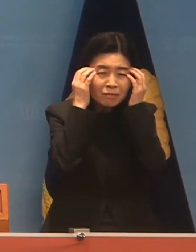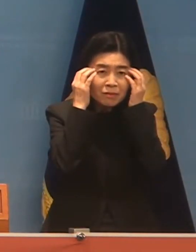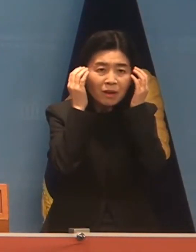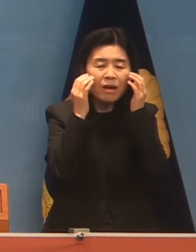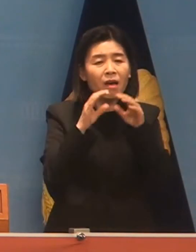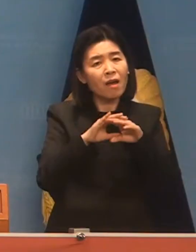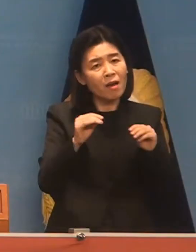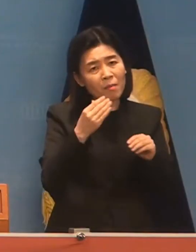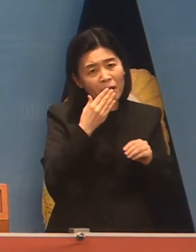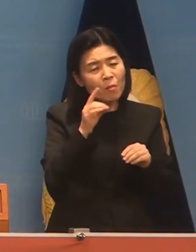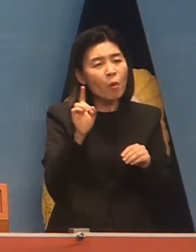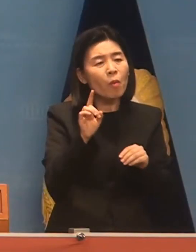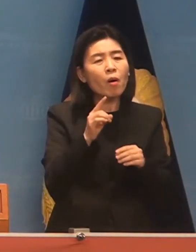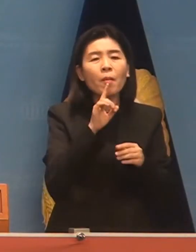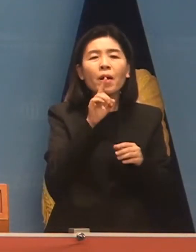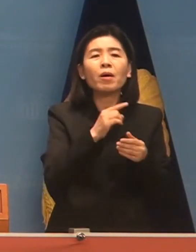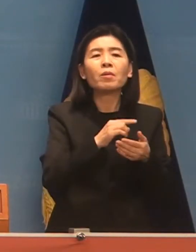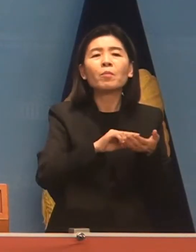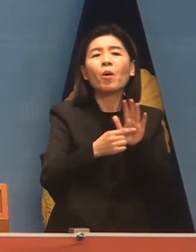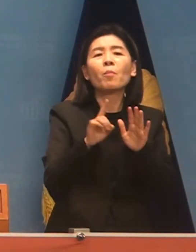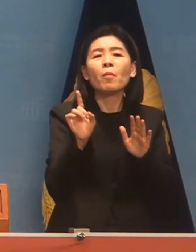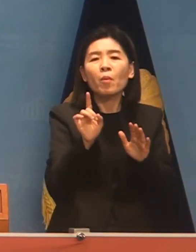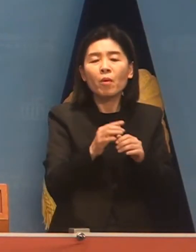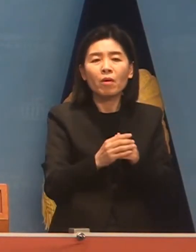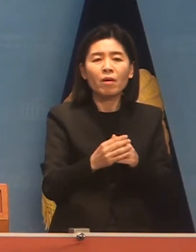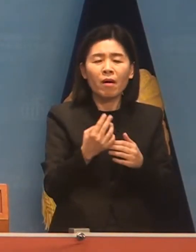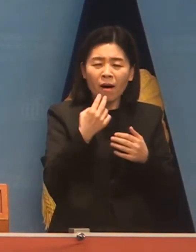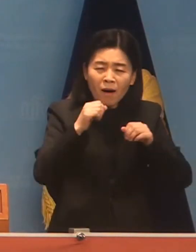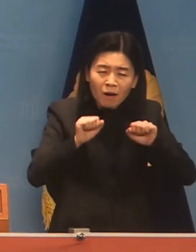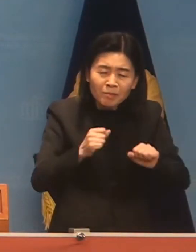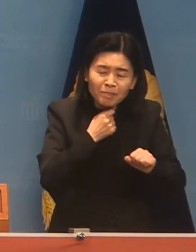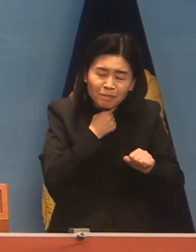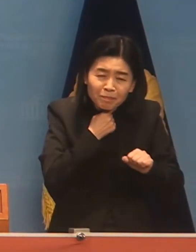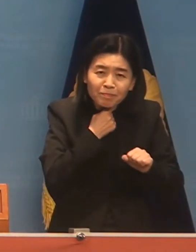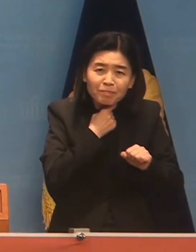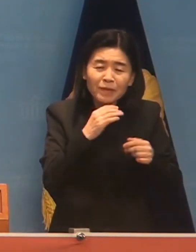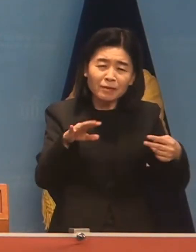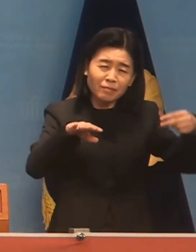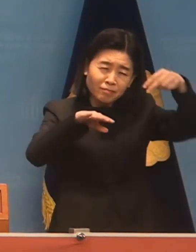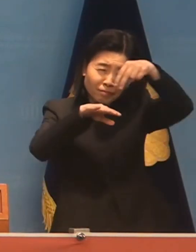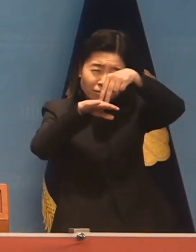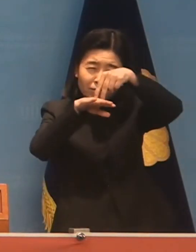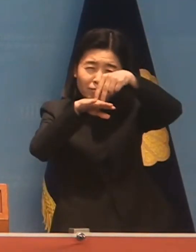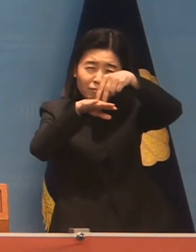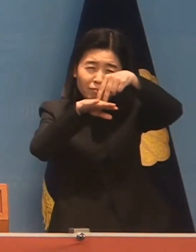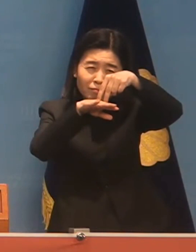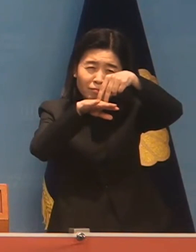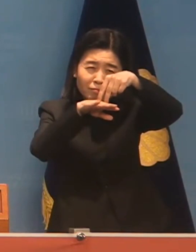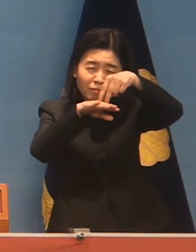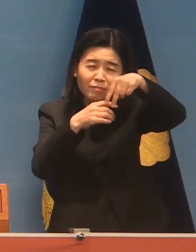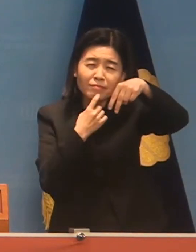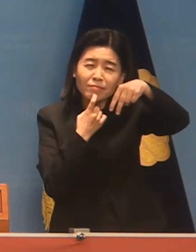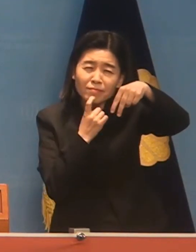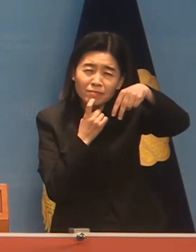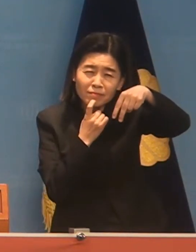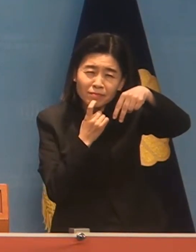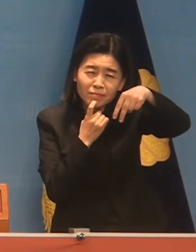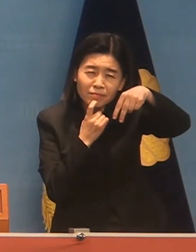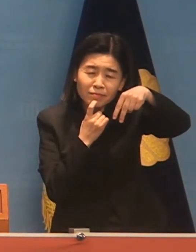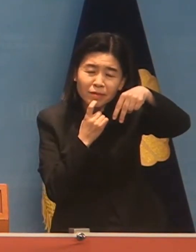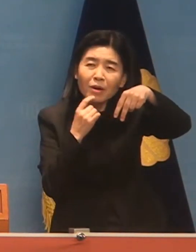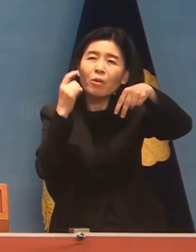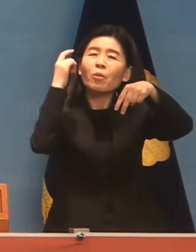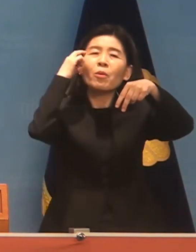수 있을까요? 얼마나 살고 싶었으면 거기 올라가서 아직 내려오지 않는지 한편으로는